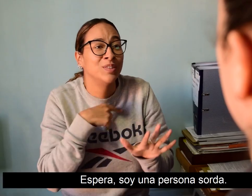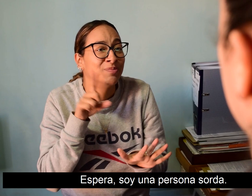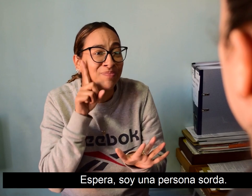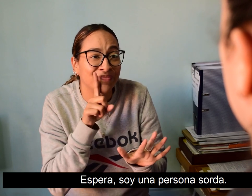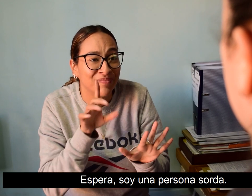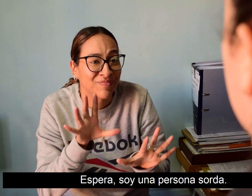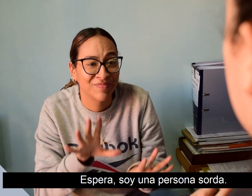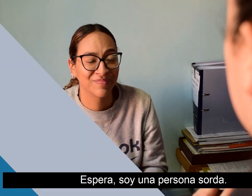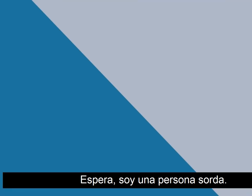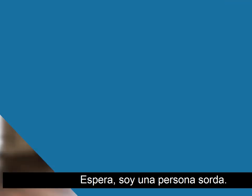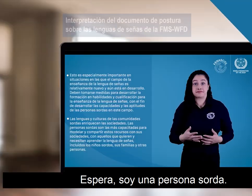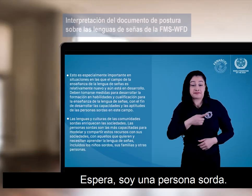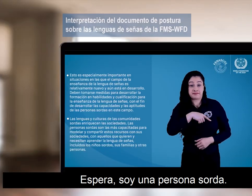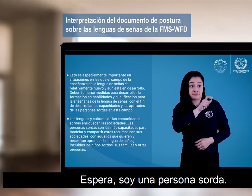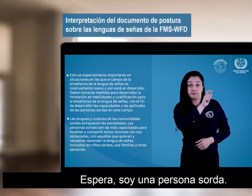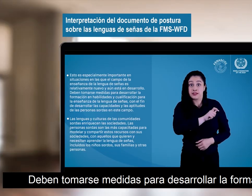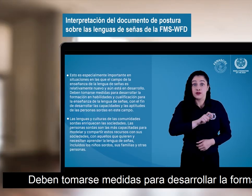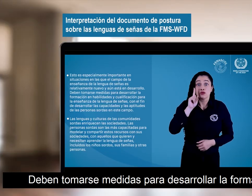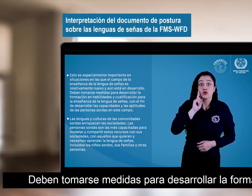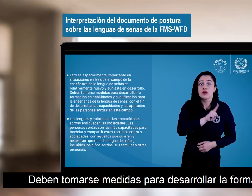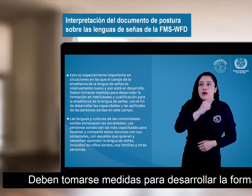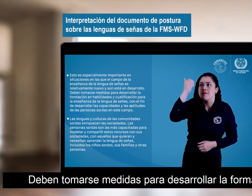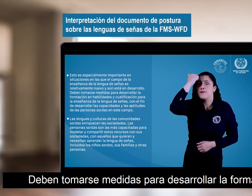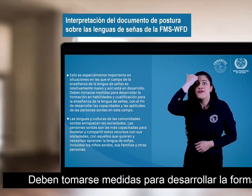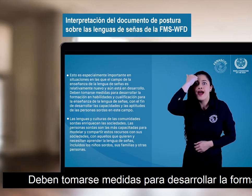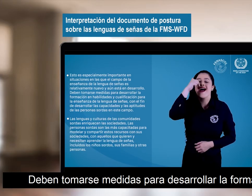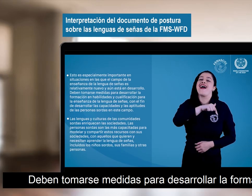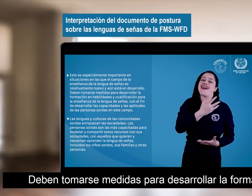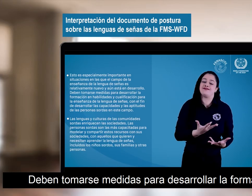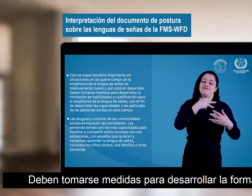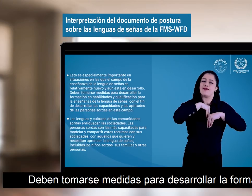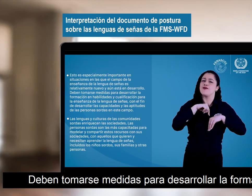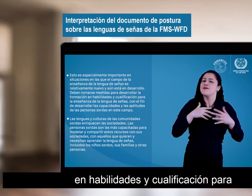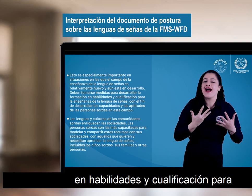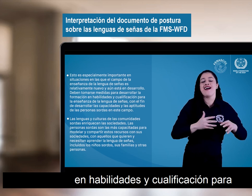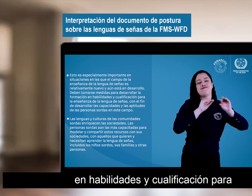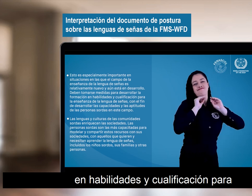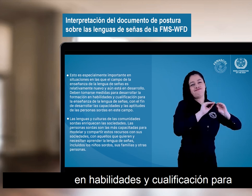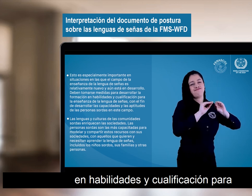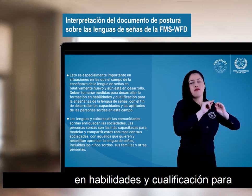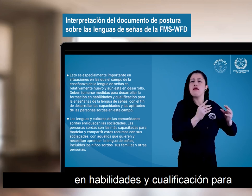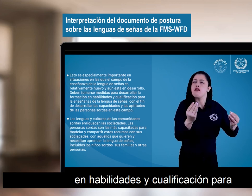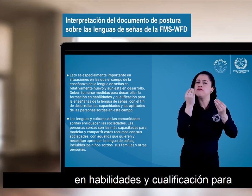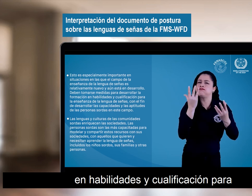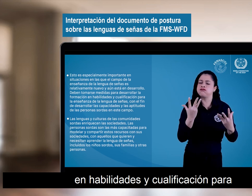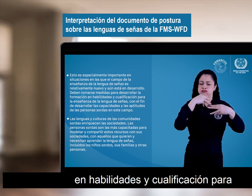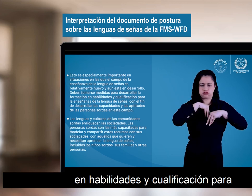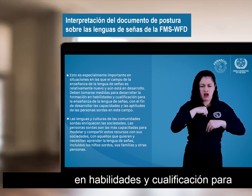Espera, soy una persona sorda. Deben tomarse medidas para desarrollar la formación en habilidades y cualificación para la